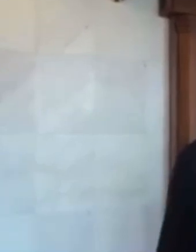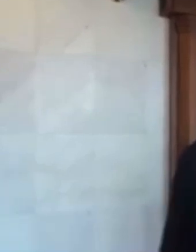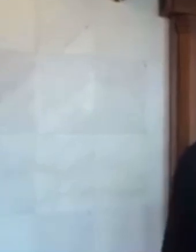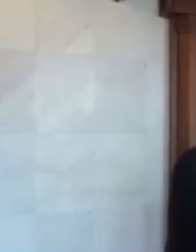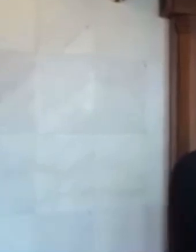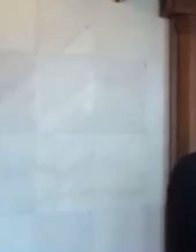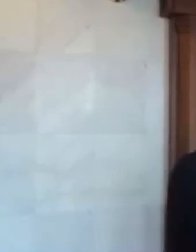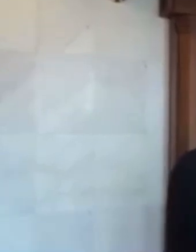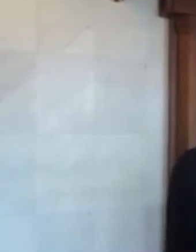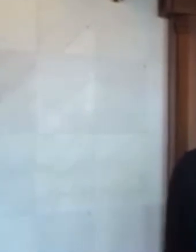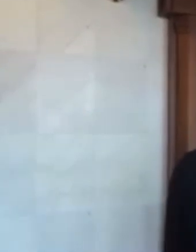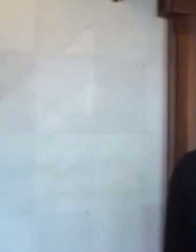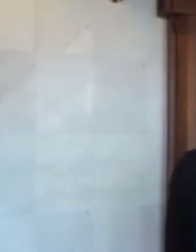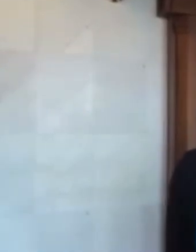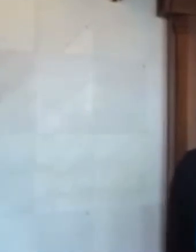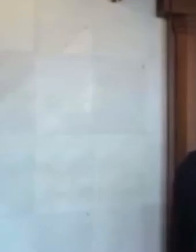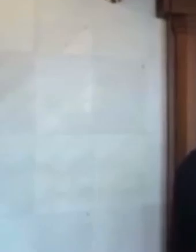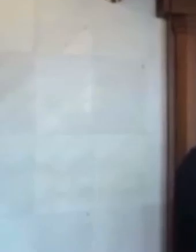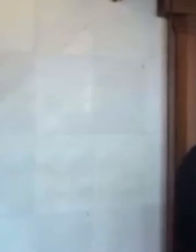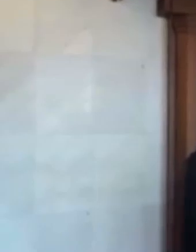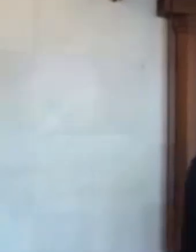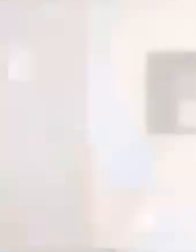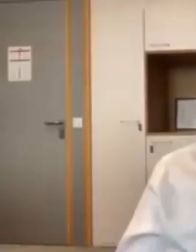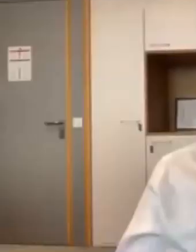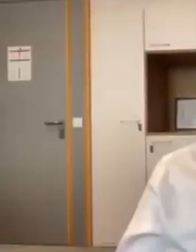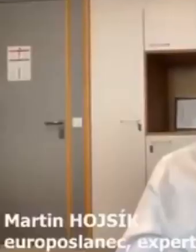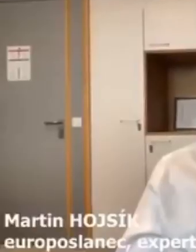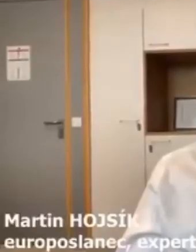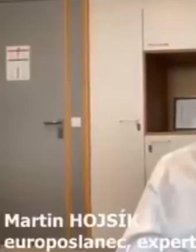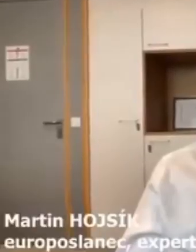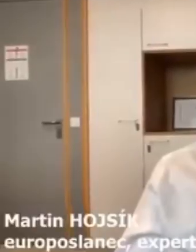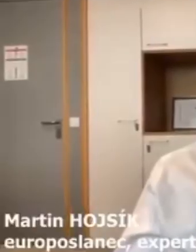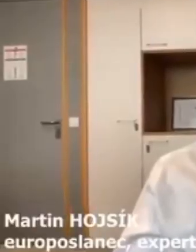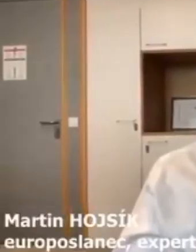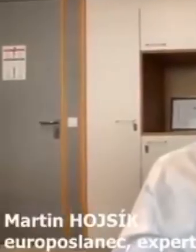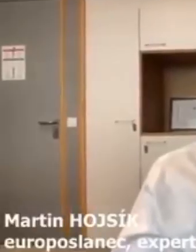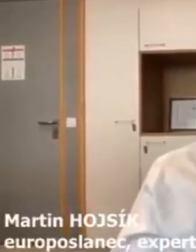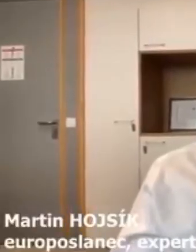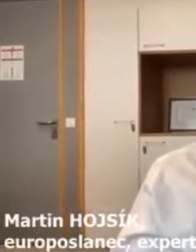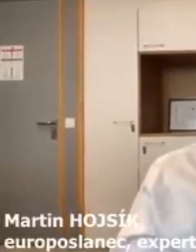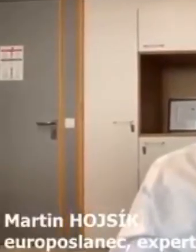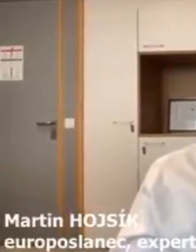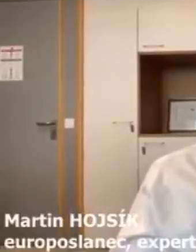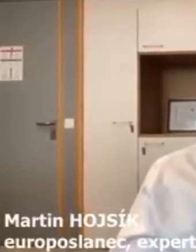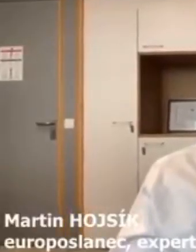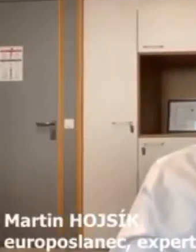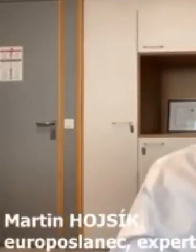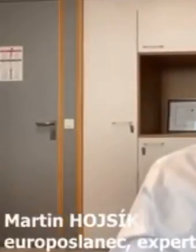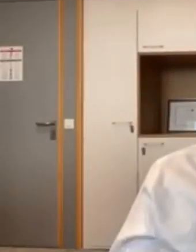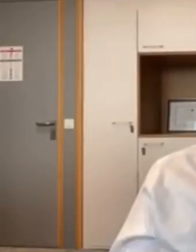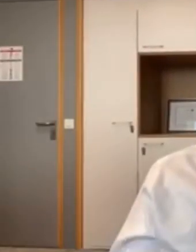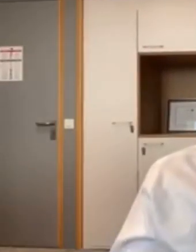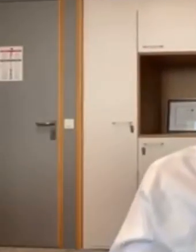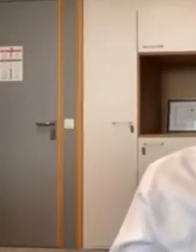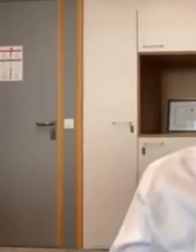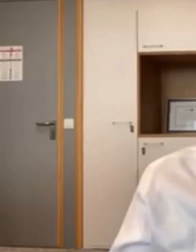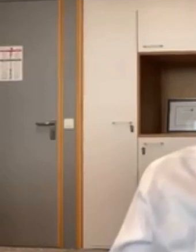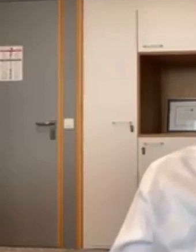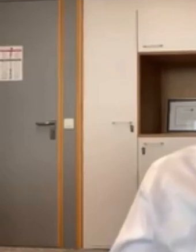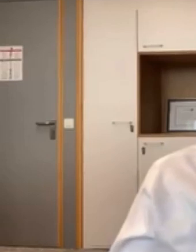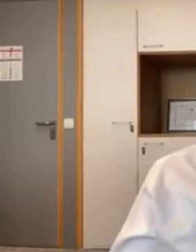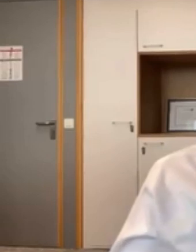ako by som to povedala, skrátka nie je. Urobíme Európu zodpovednejšiu